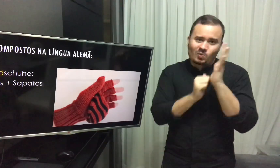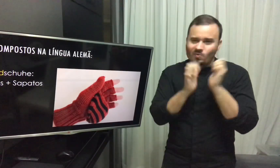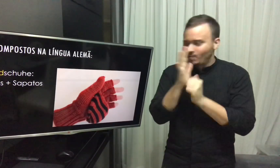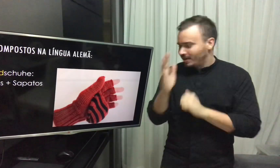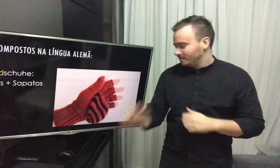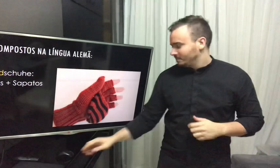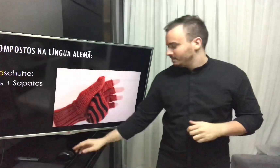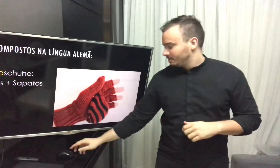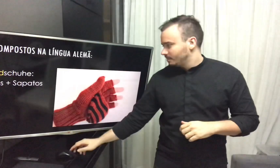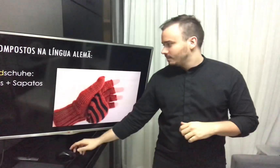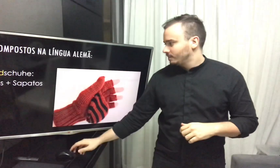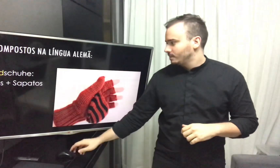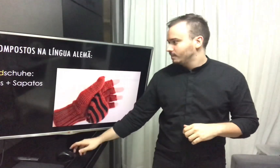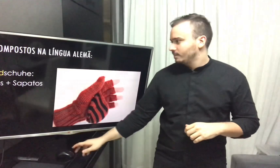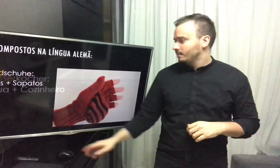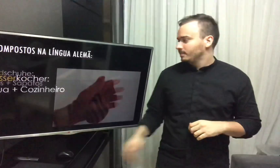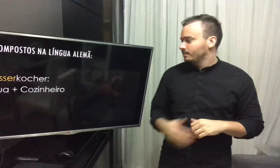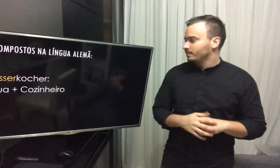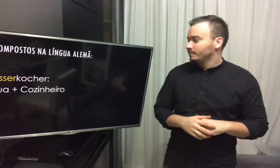mãos? São as luvas.